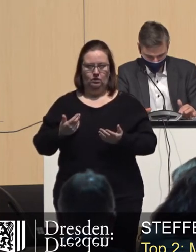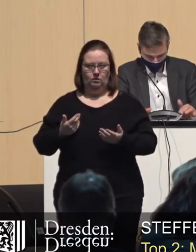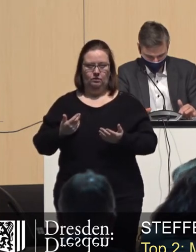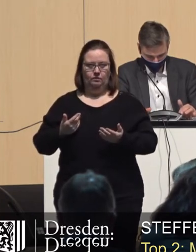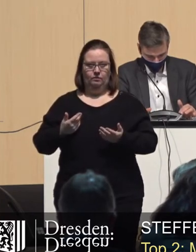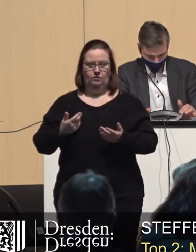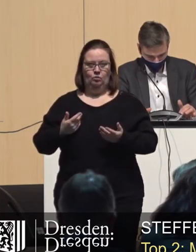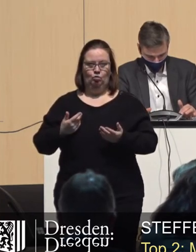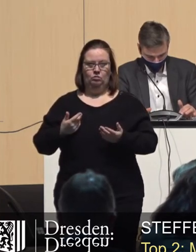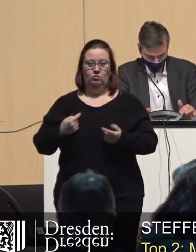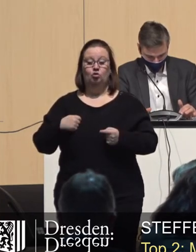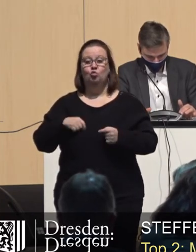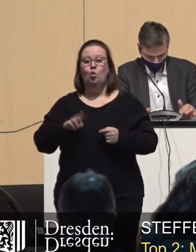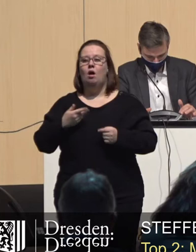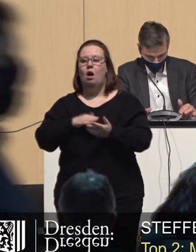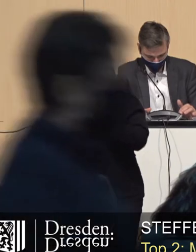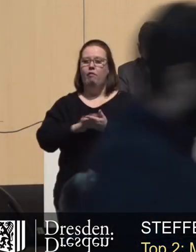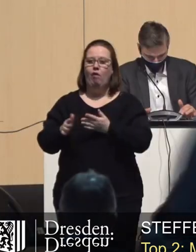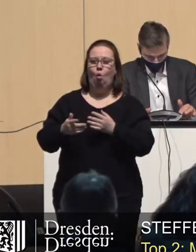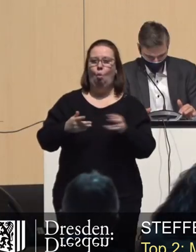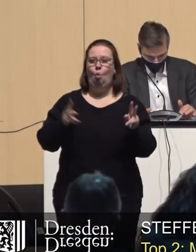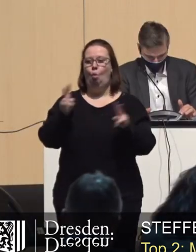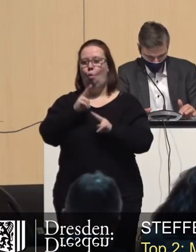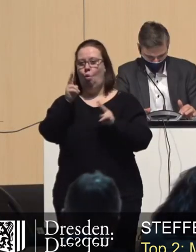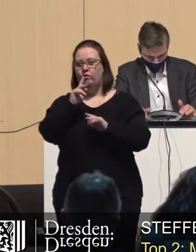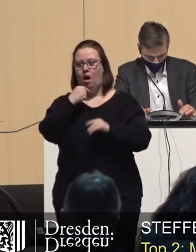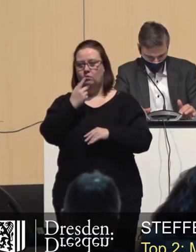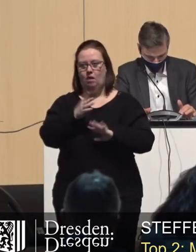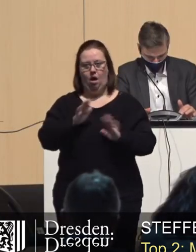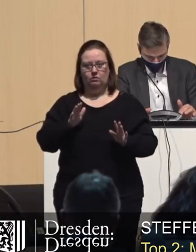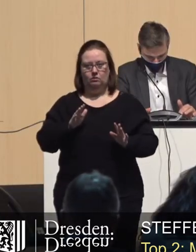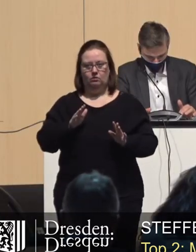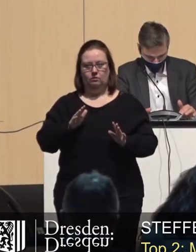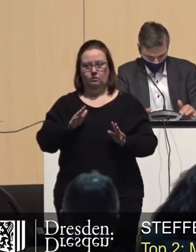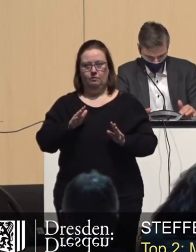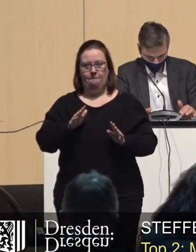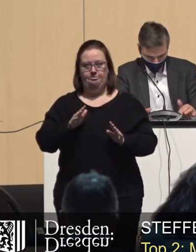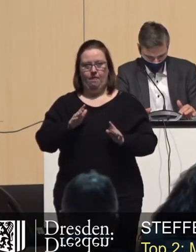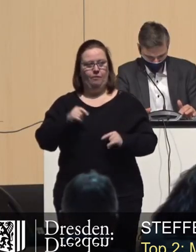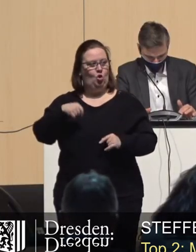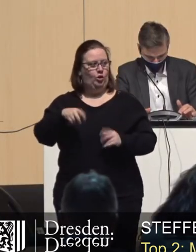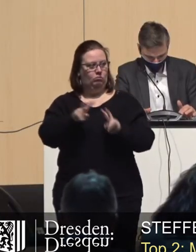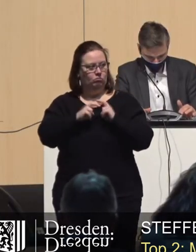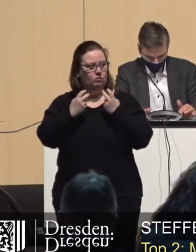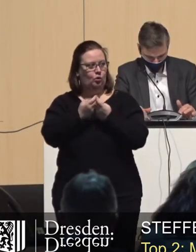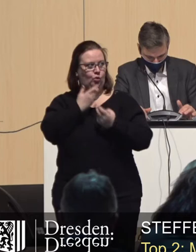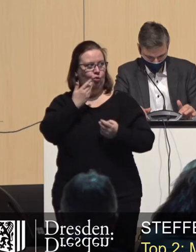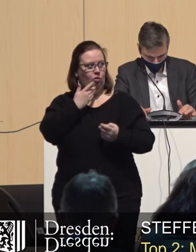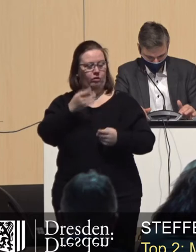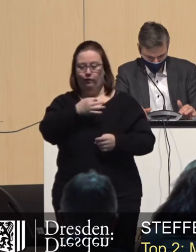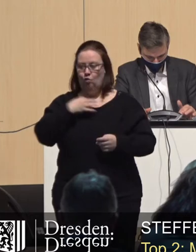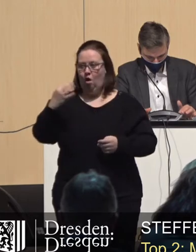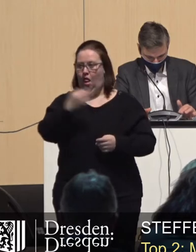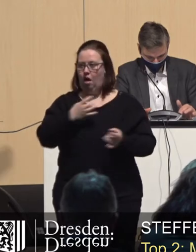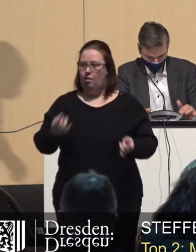Und wir haben nicht den einfachen Weg gewählt zu sagen, wir sagen sie ab, dann würden wir heute nicht hier sitzen, es wäre für uns alle